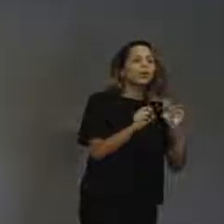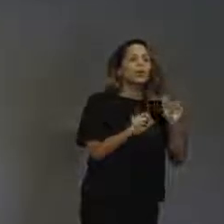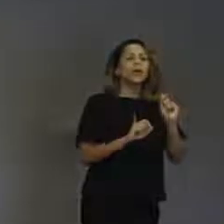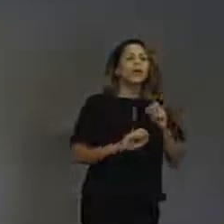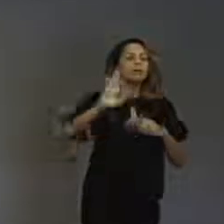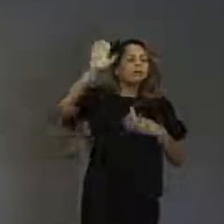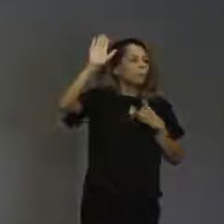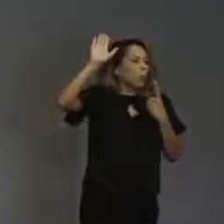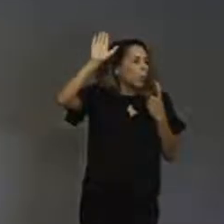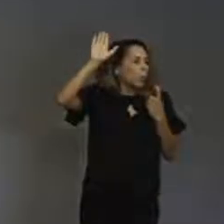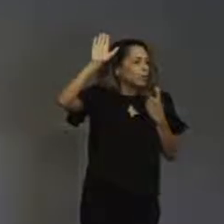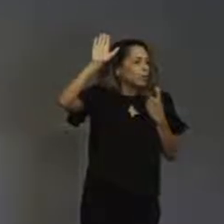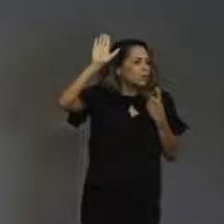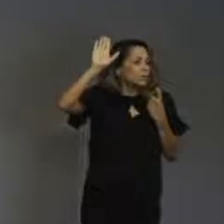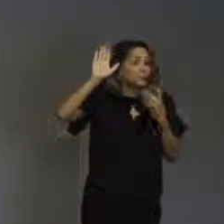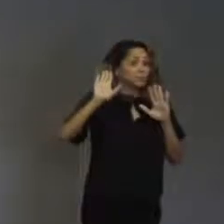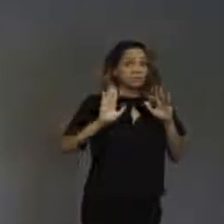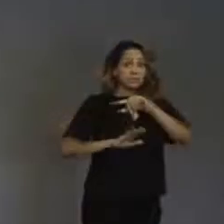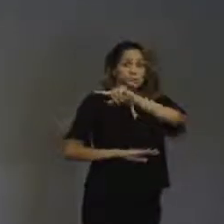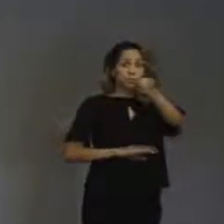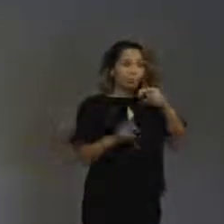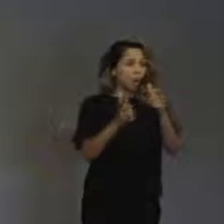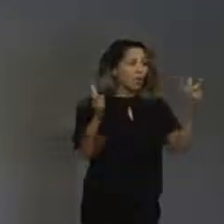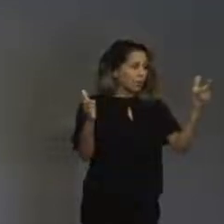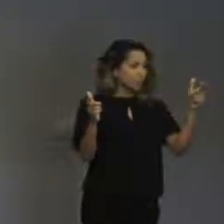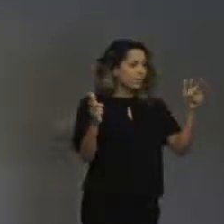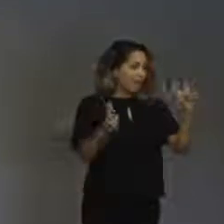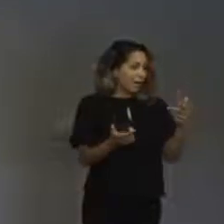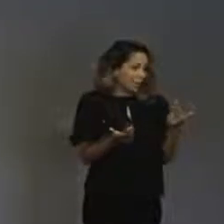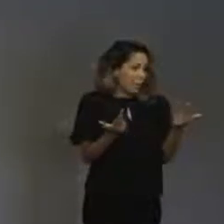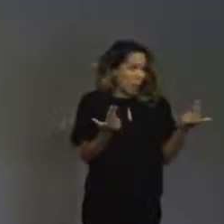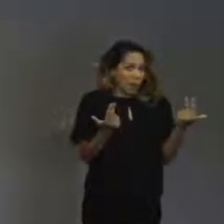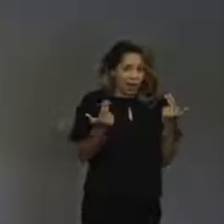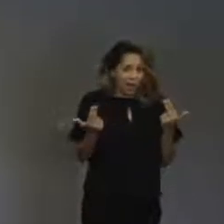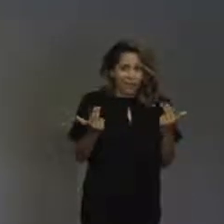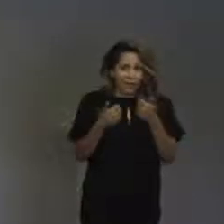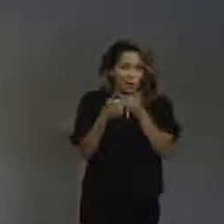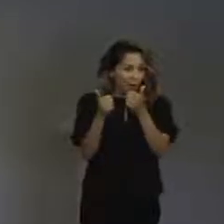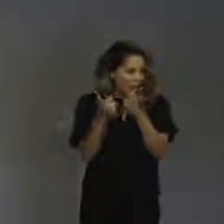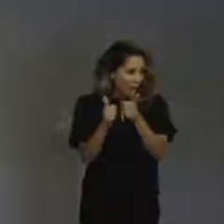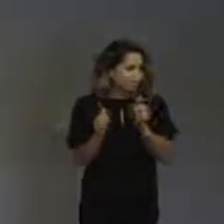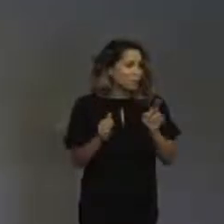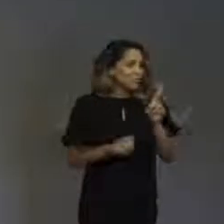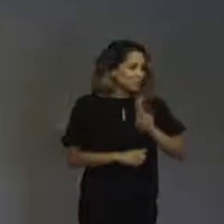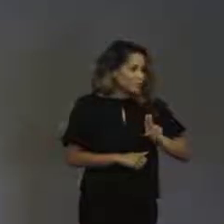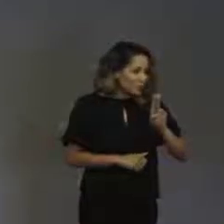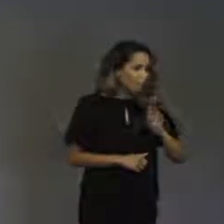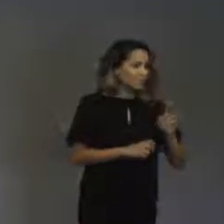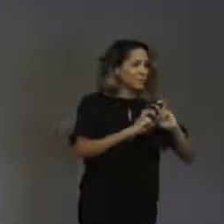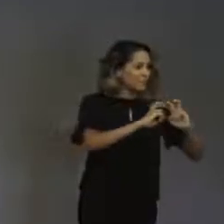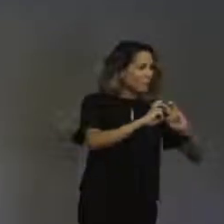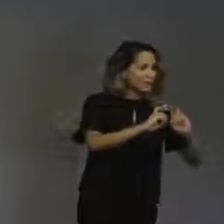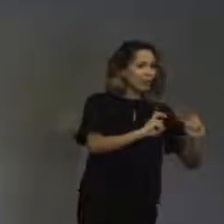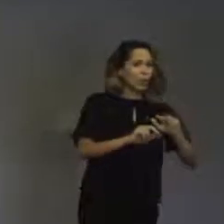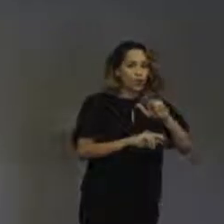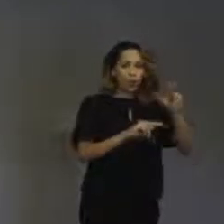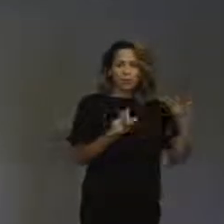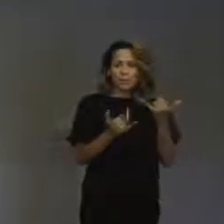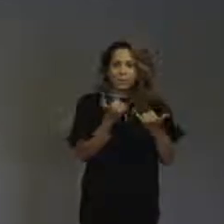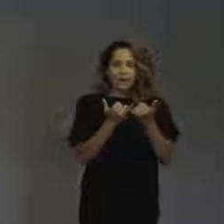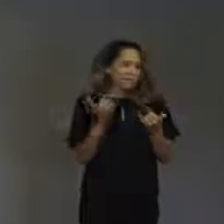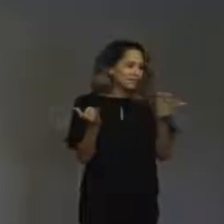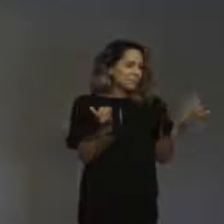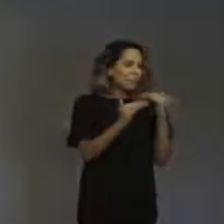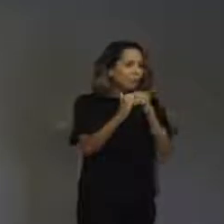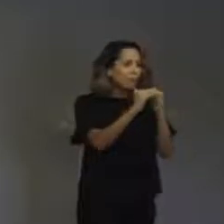completamente diferente. Isso já me faz me sentir muito melhor, porque parece que a gente dialoga muito melhor quando a gente fala da cidade com quem andou. Porque quem andou de